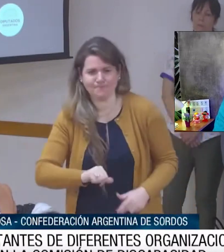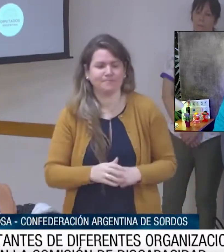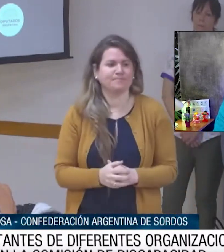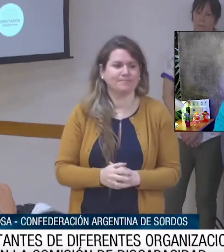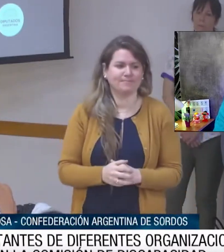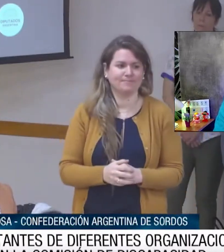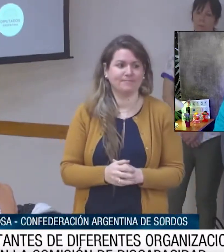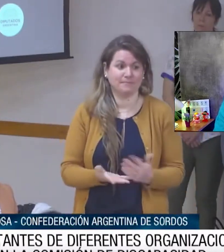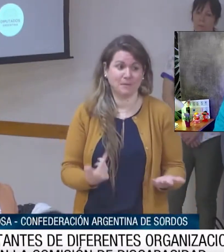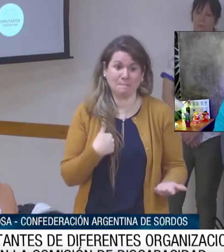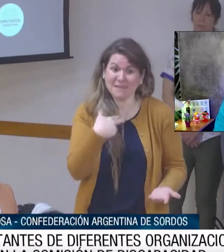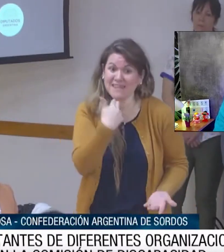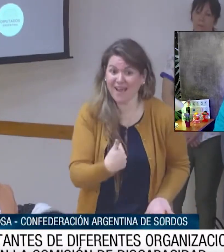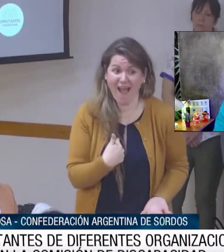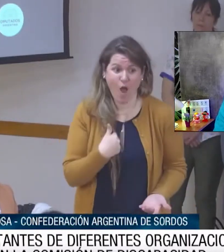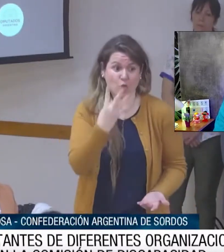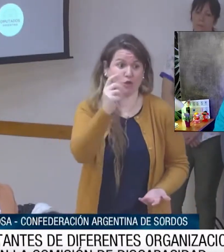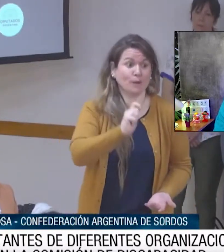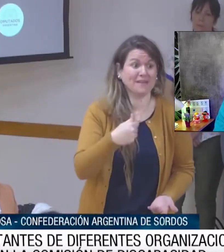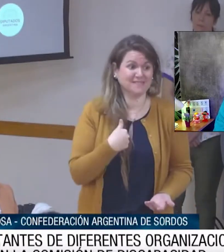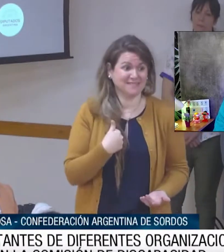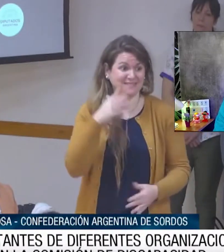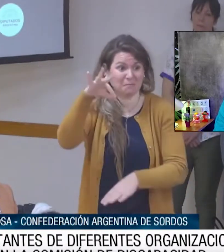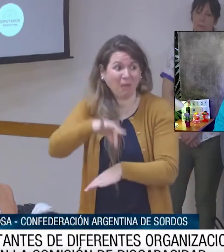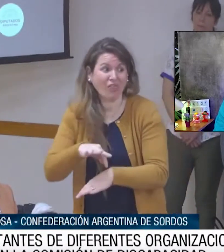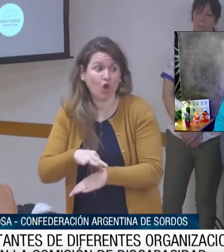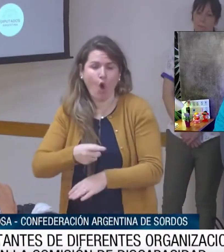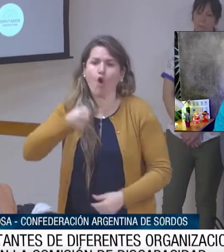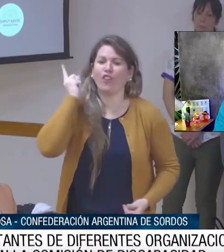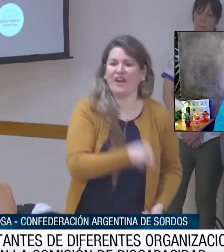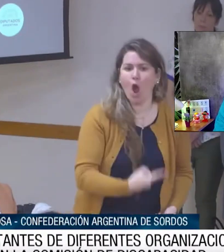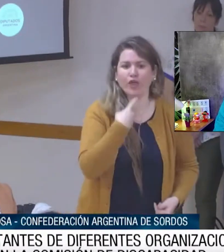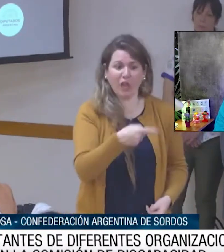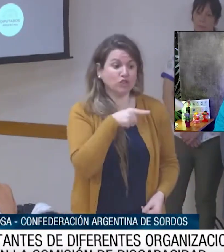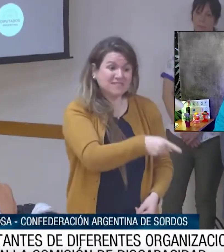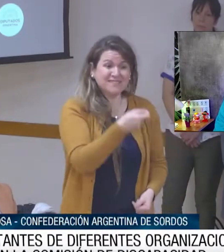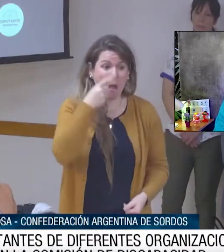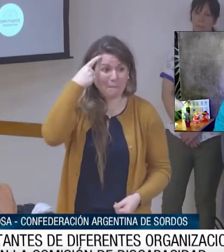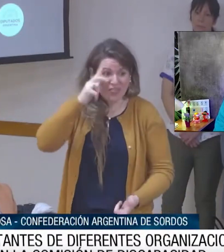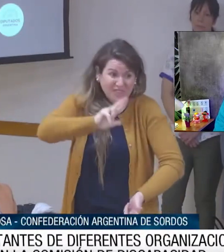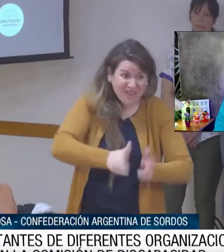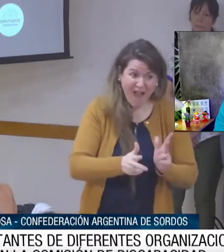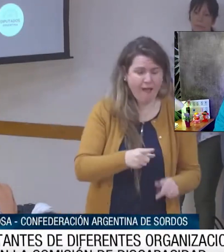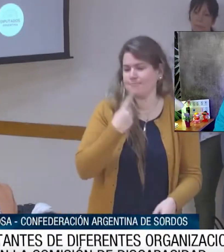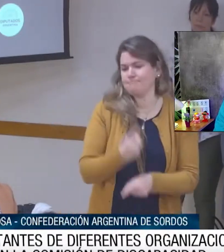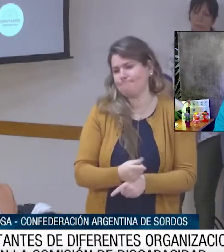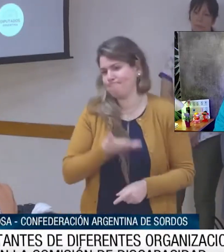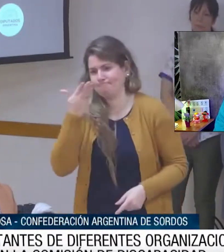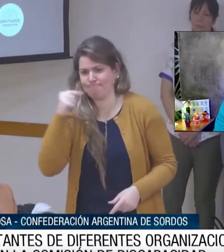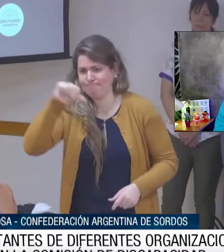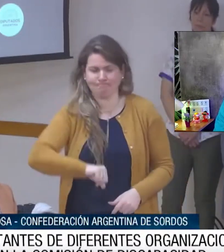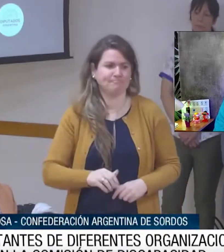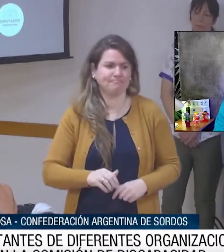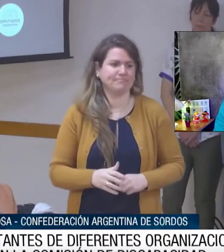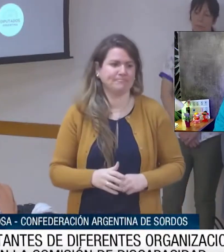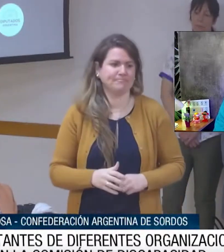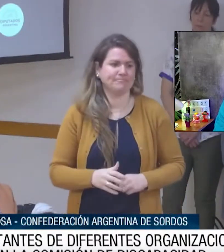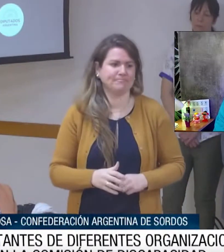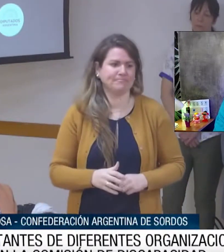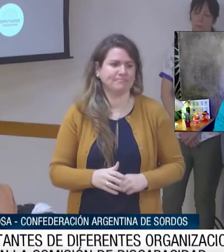porque en ese caso, si utilizaran la lengua de señas, no podrían desarrollar la lengua oral. Y